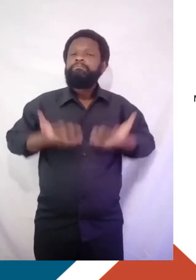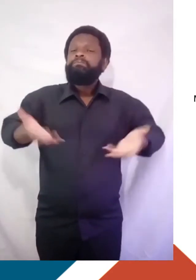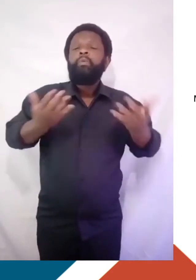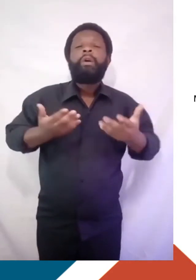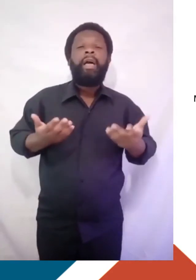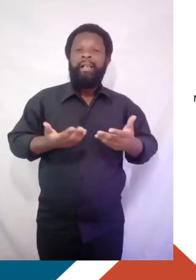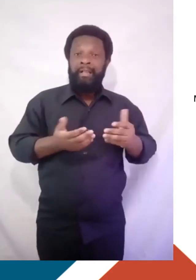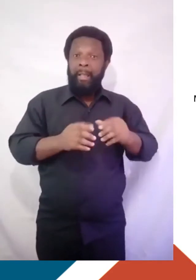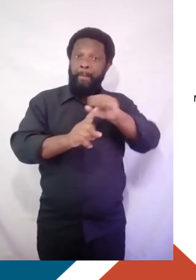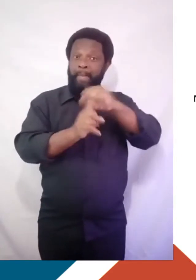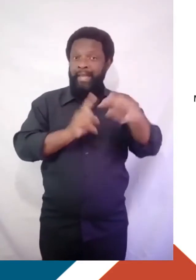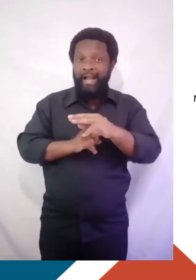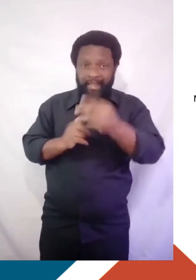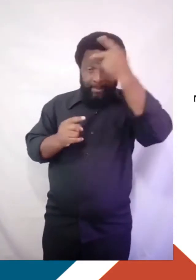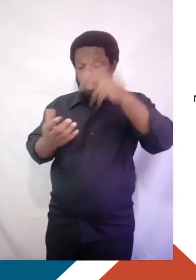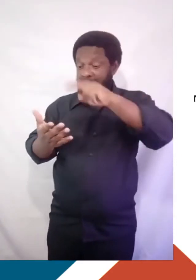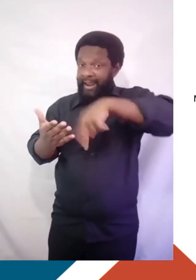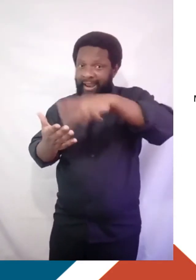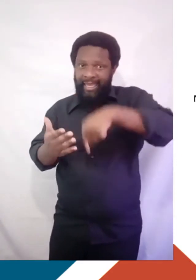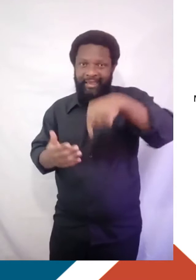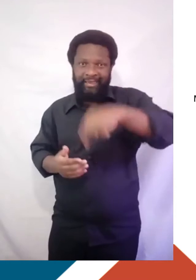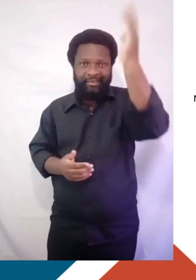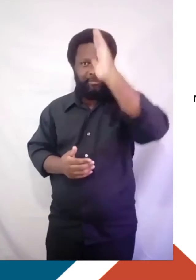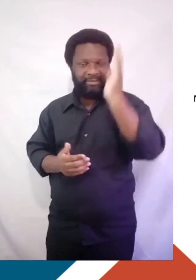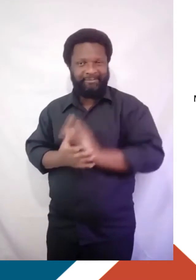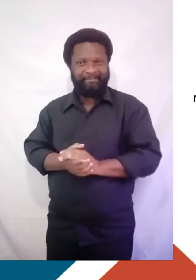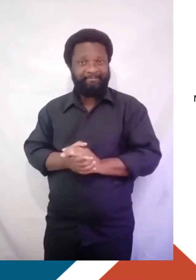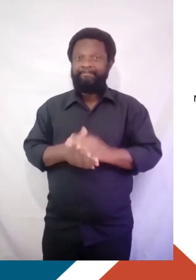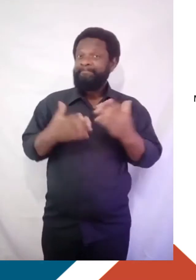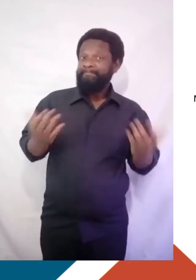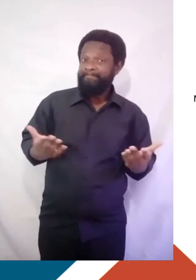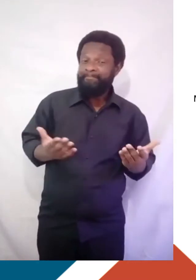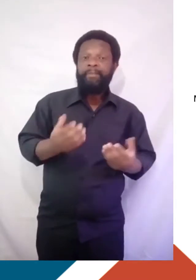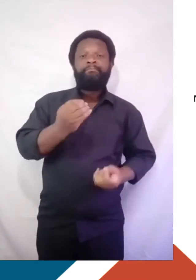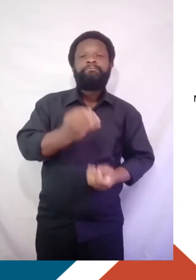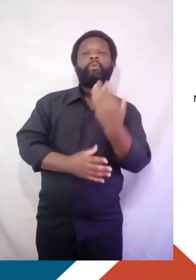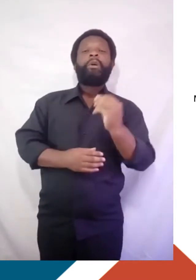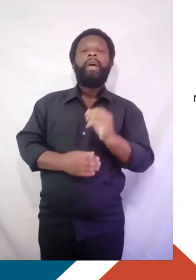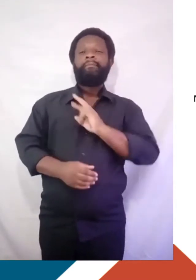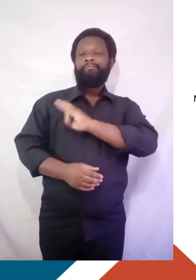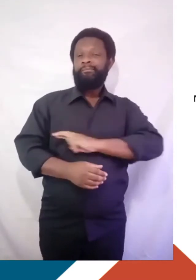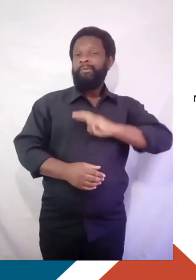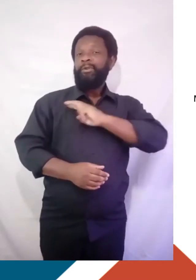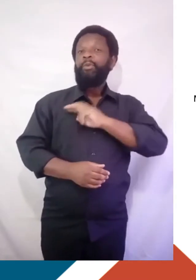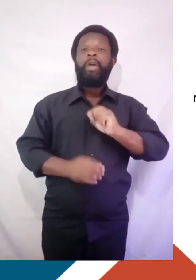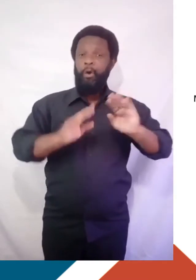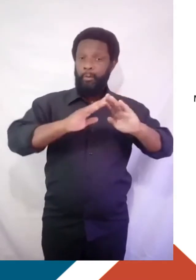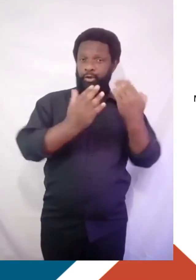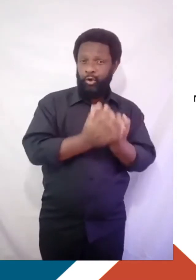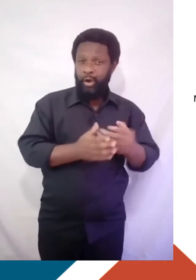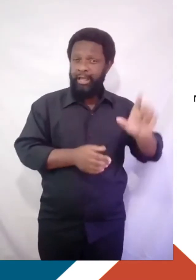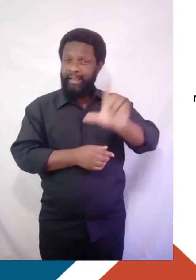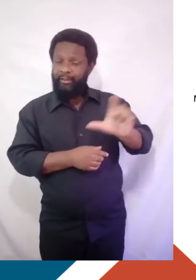primeira vez um mercado leitor em terras brasileiras. Assim surge o romantismo, escola literária que tinha